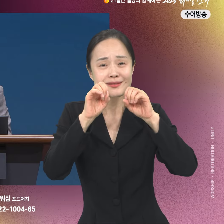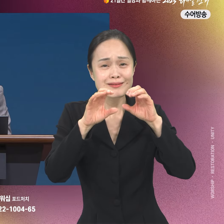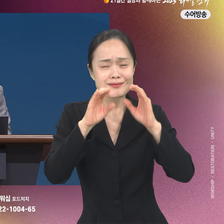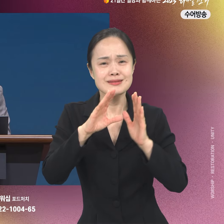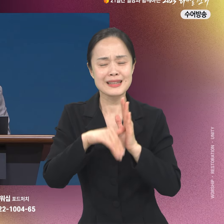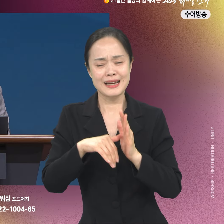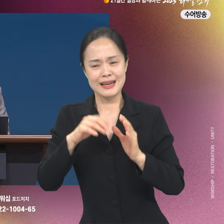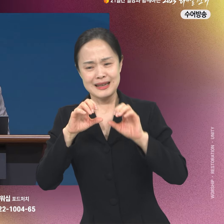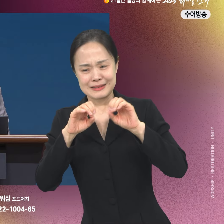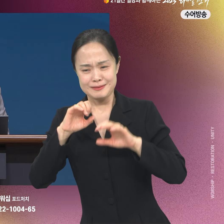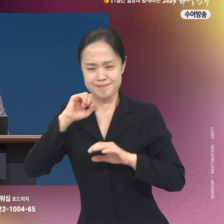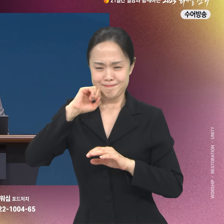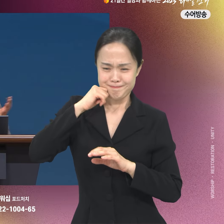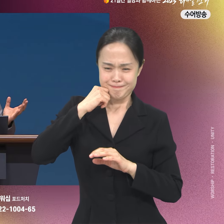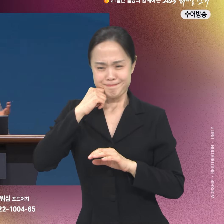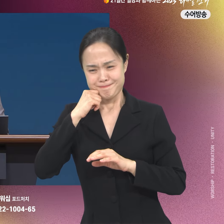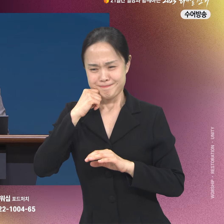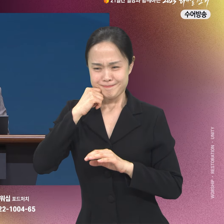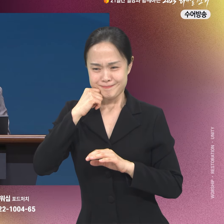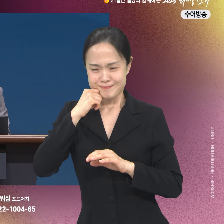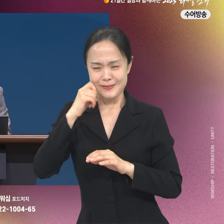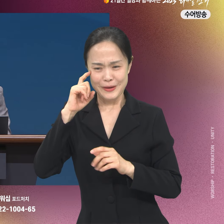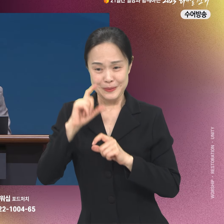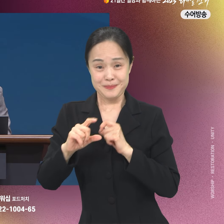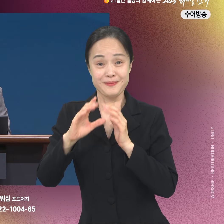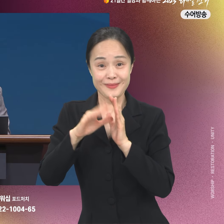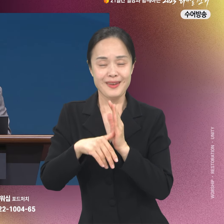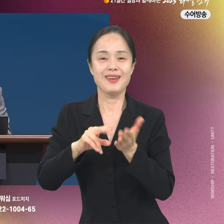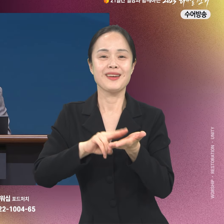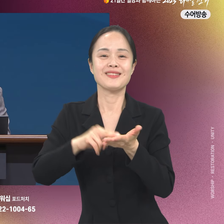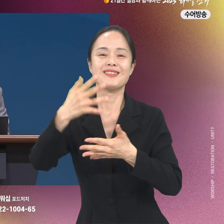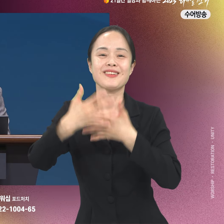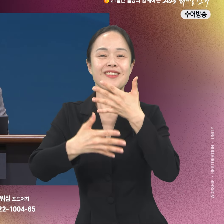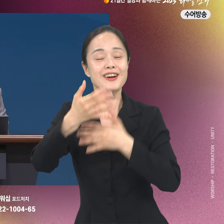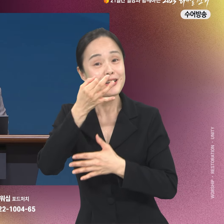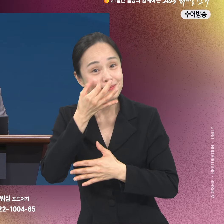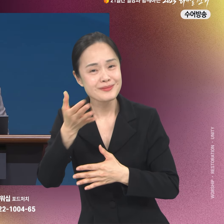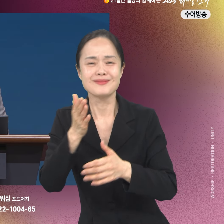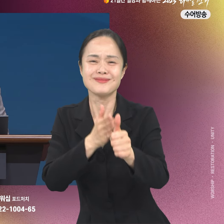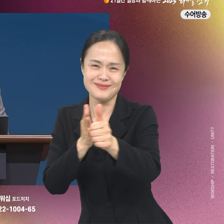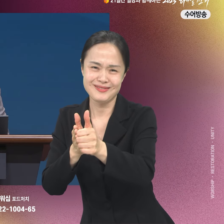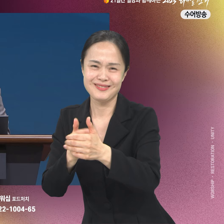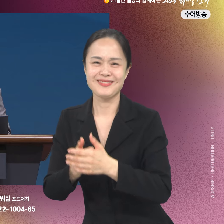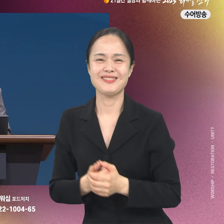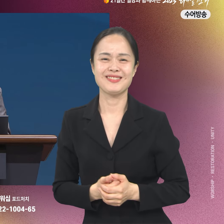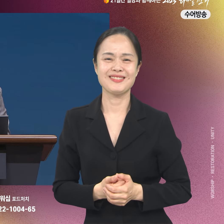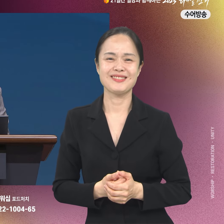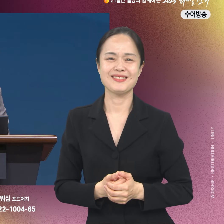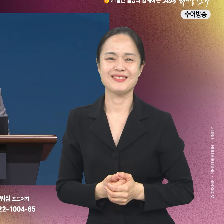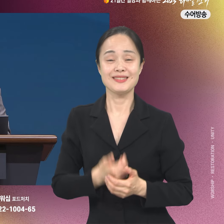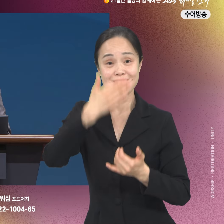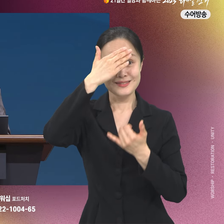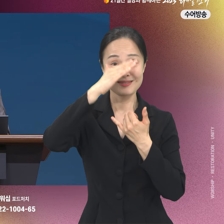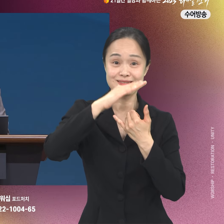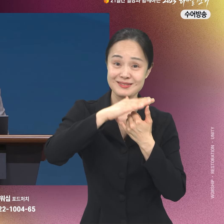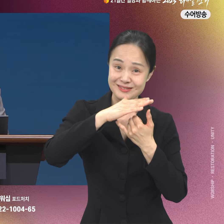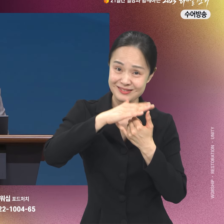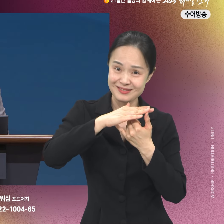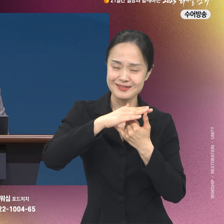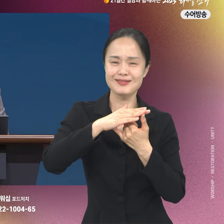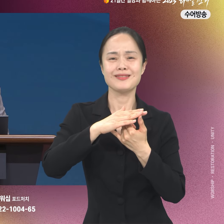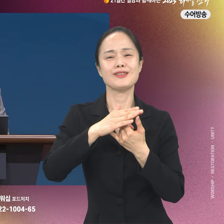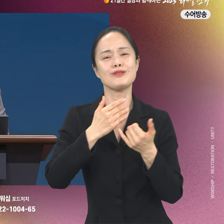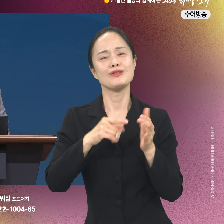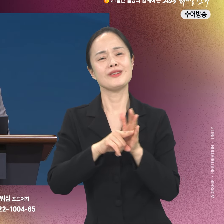받아들이기에. 다음 세대에 대한 기도들을 많이 하시고 저도 기도합니다만, 우리 어린아이들이, 다음